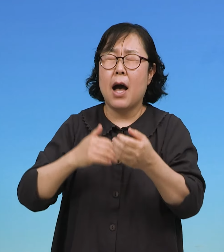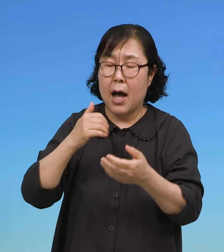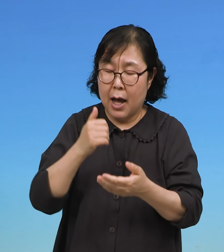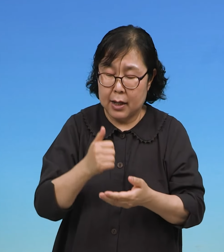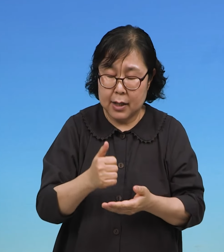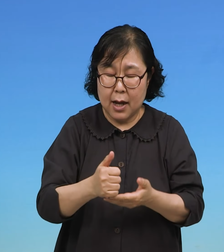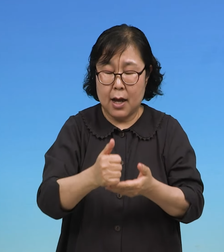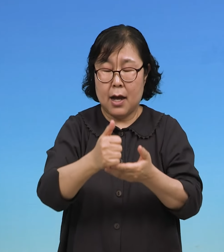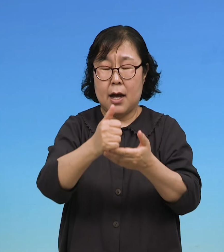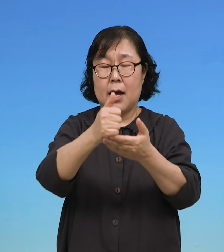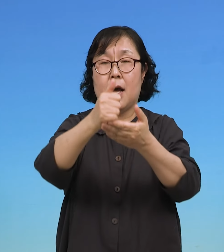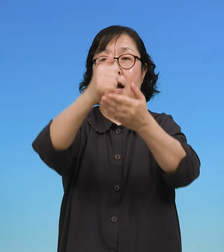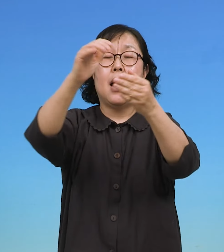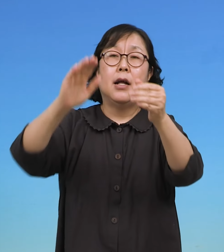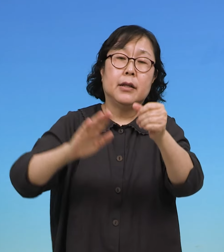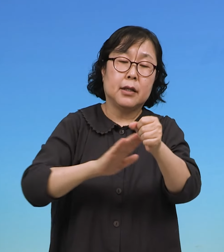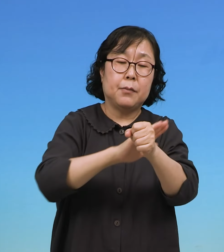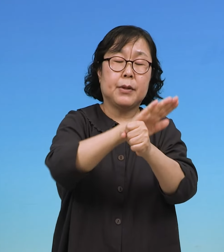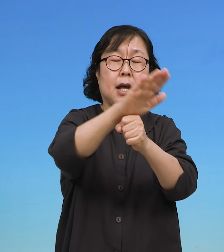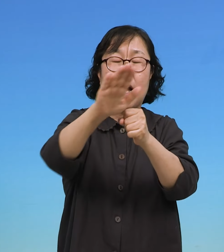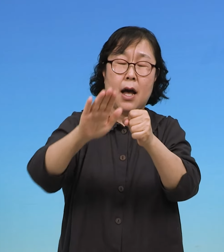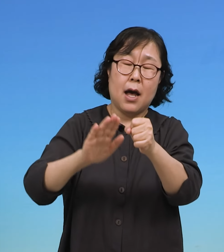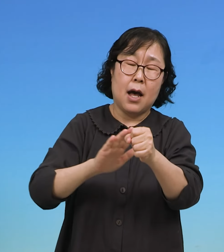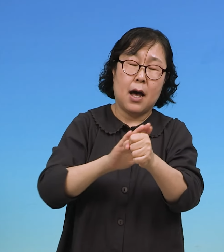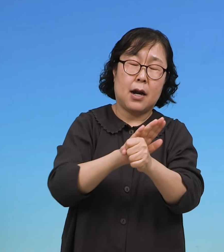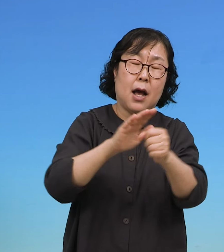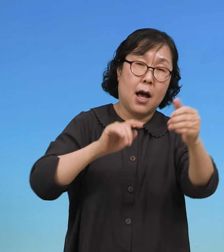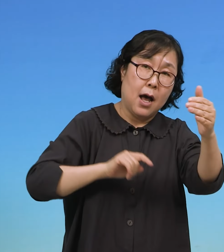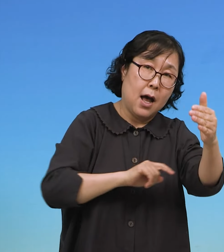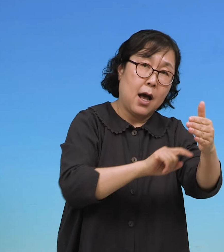하나님 사랑 안에서